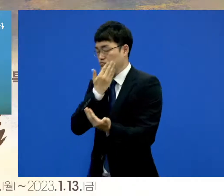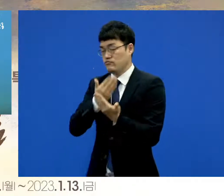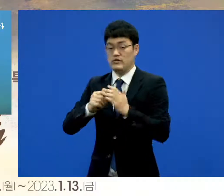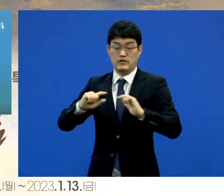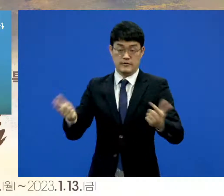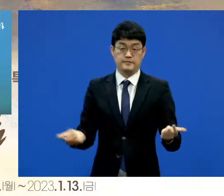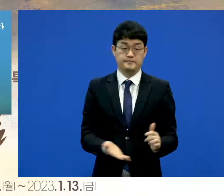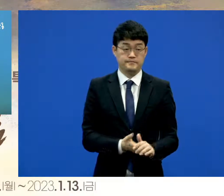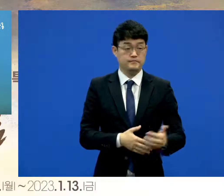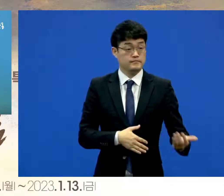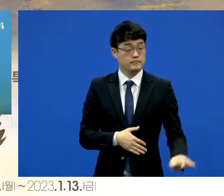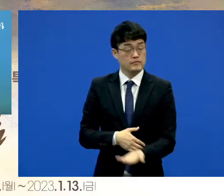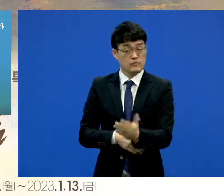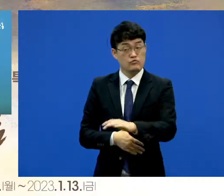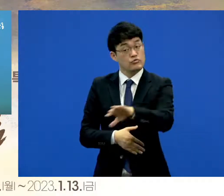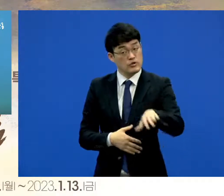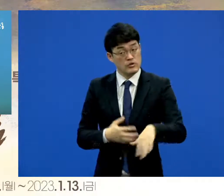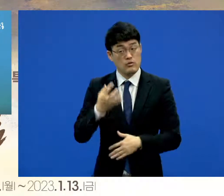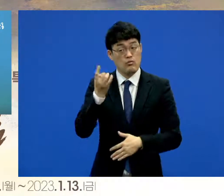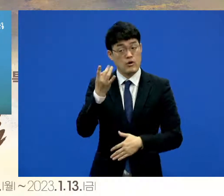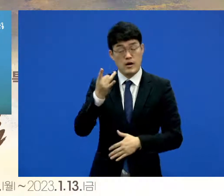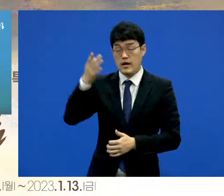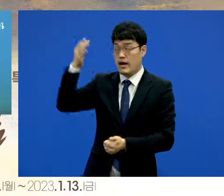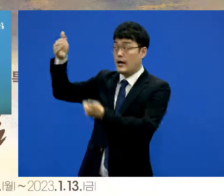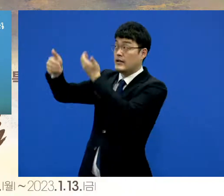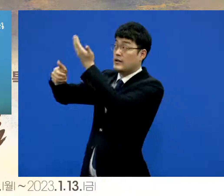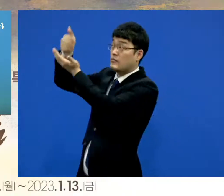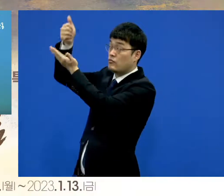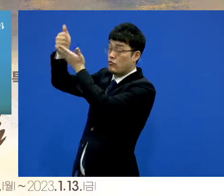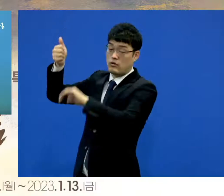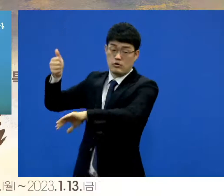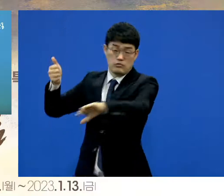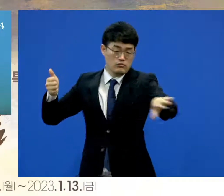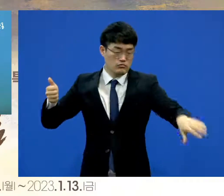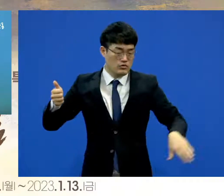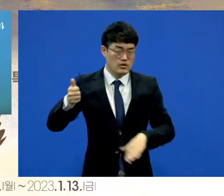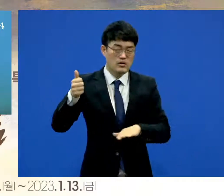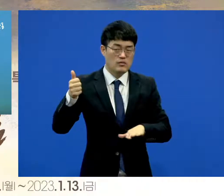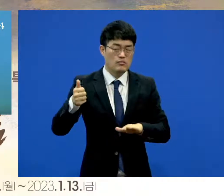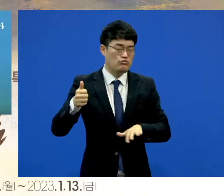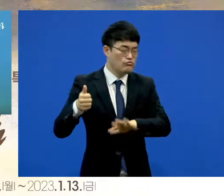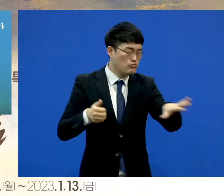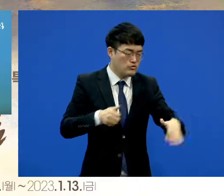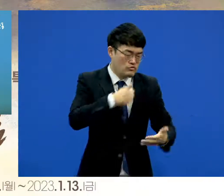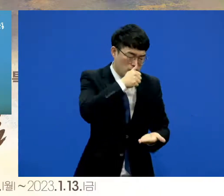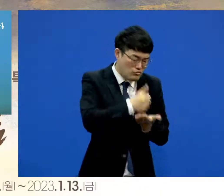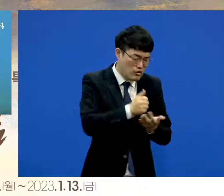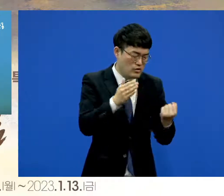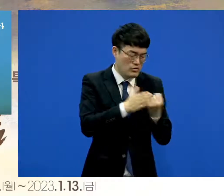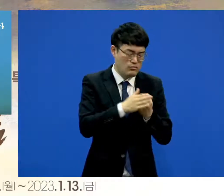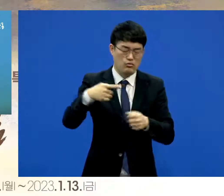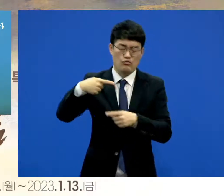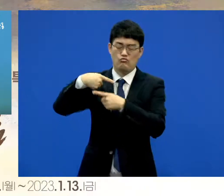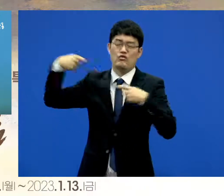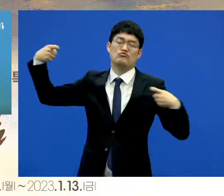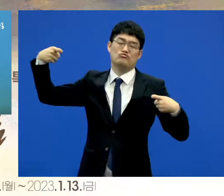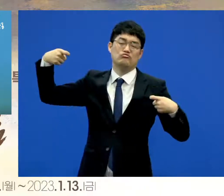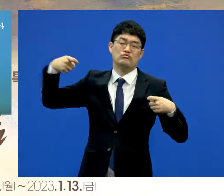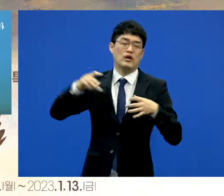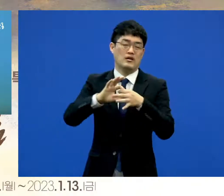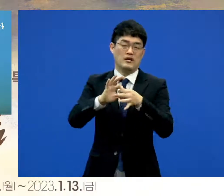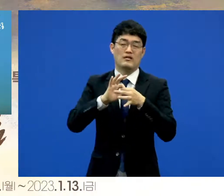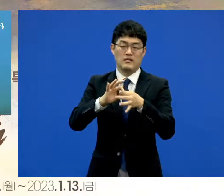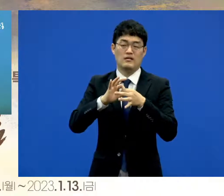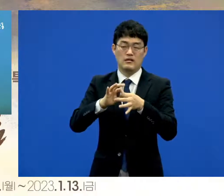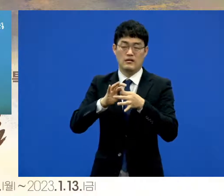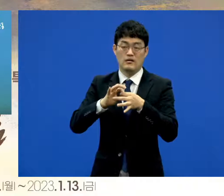이런 우리는 본래 하나님과 원수되었던 사람들이었어요. 그 관계를 풀지 않으면 다른 것은 의미가 없어집니다. 그래서